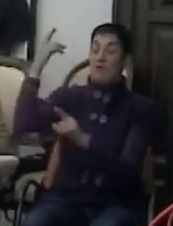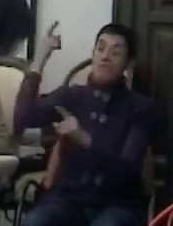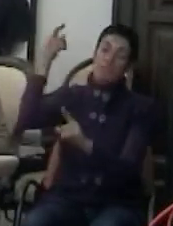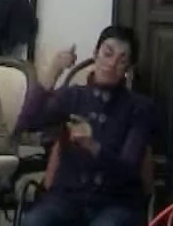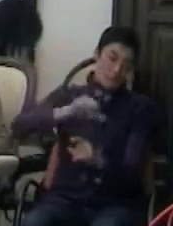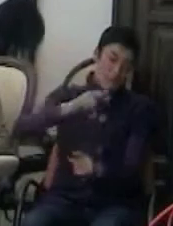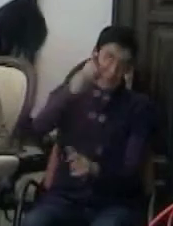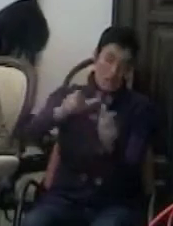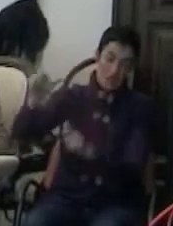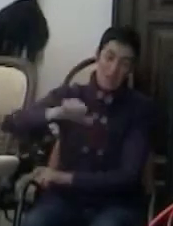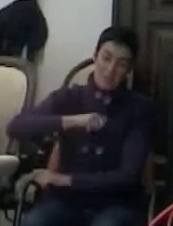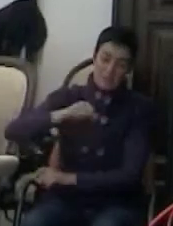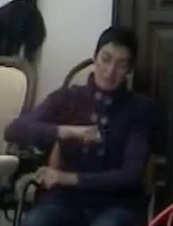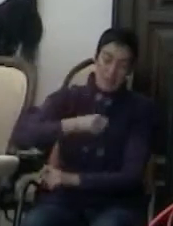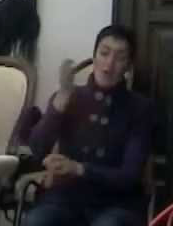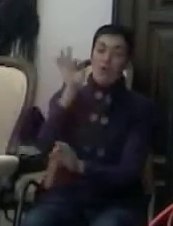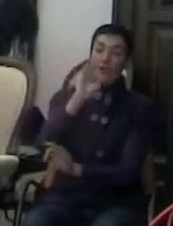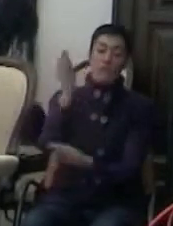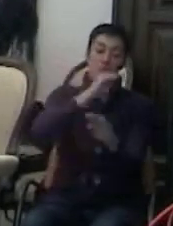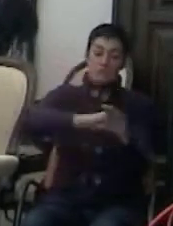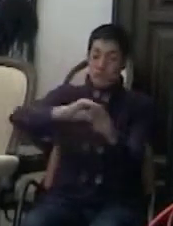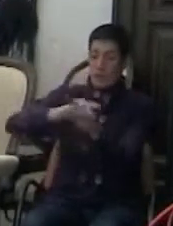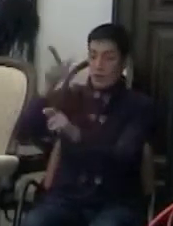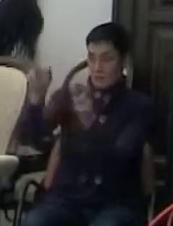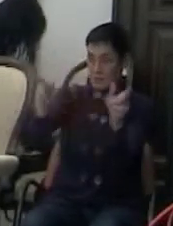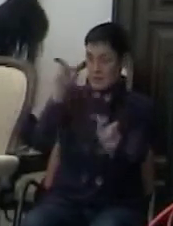operaciones o curando a la gente.